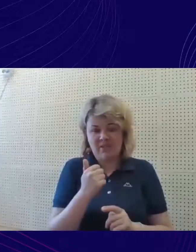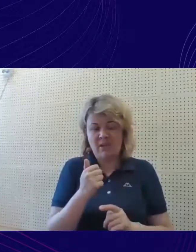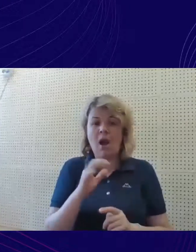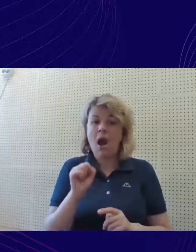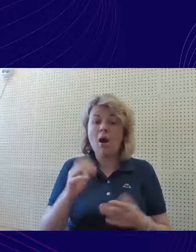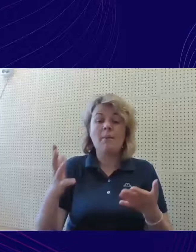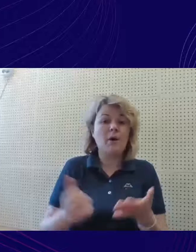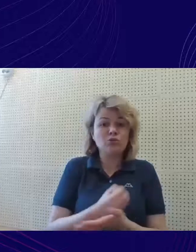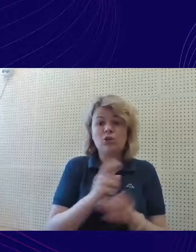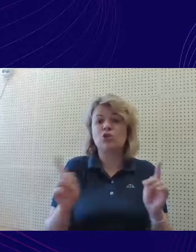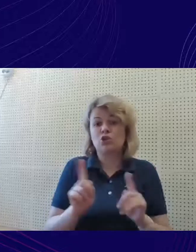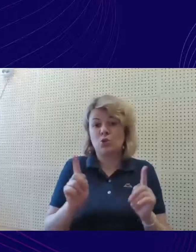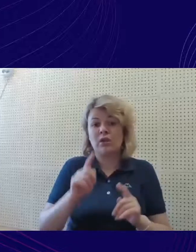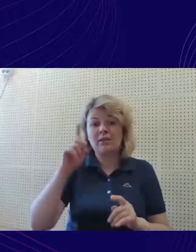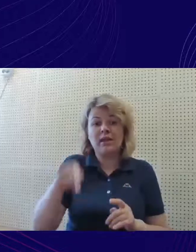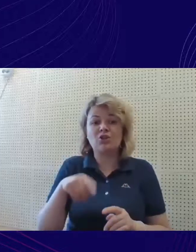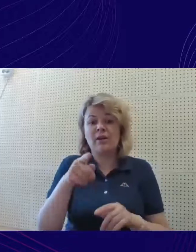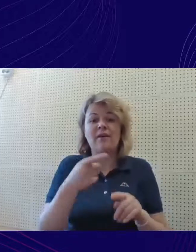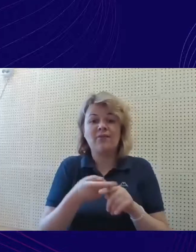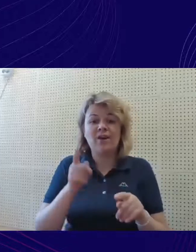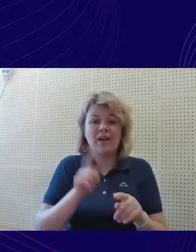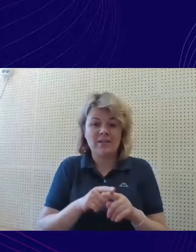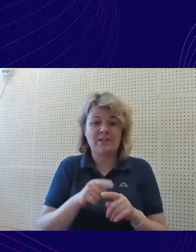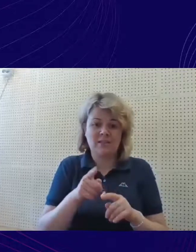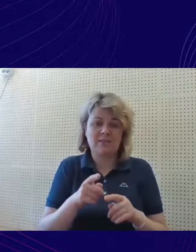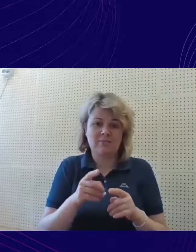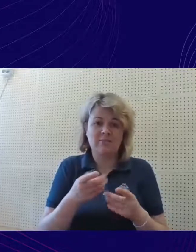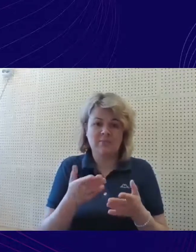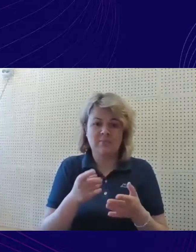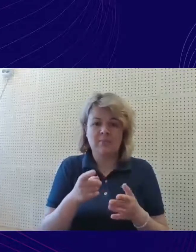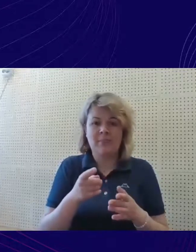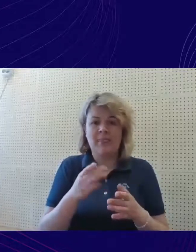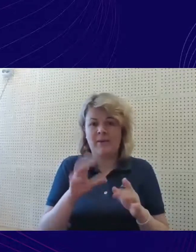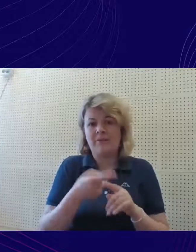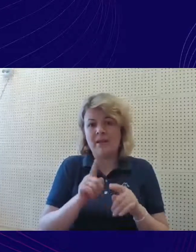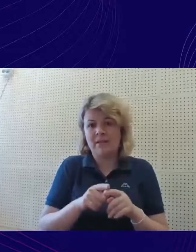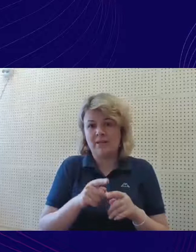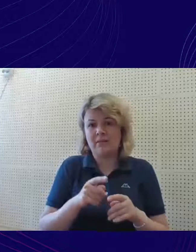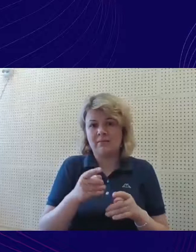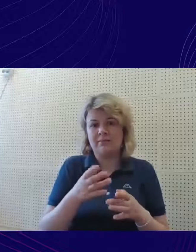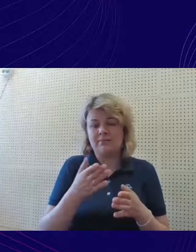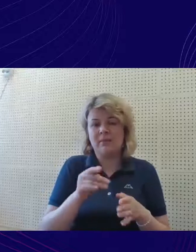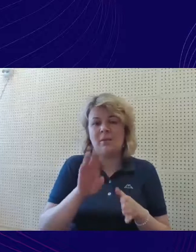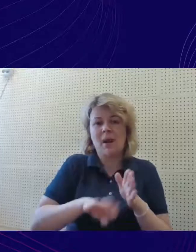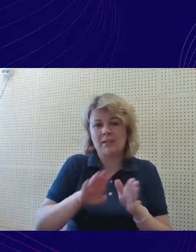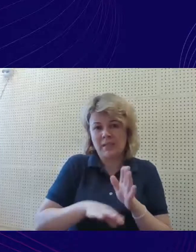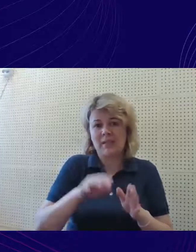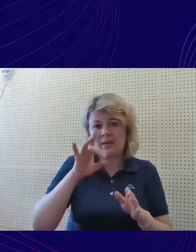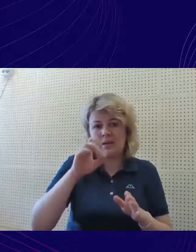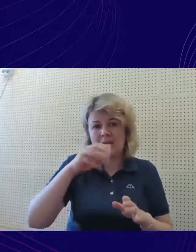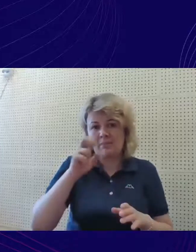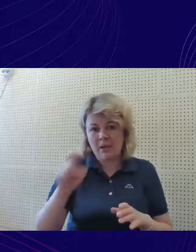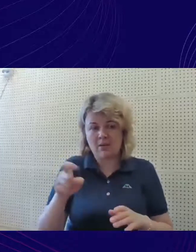получается что-то даже в этих незамысловатых критериях неприемлемое. Нельзя смотреть, потому что, ну